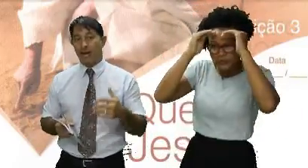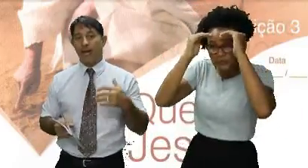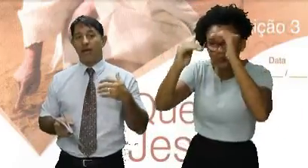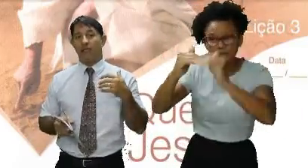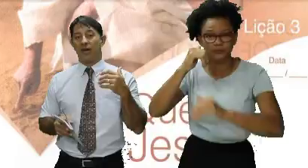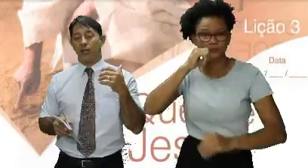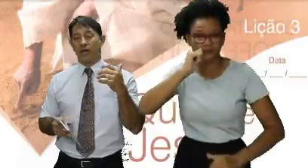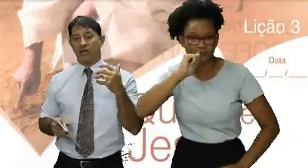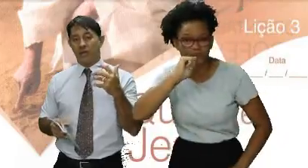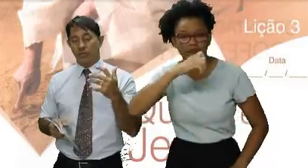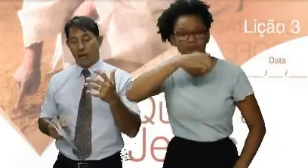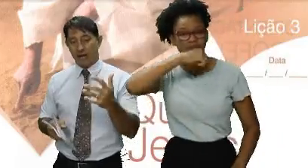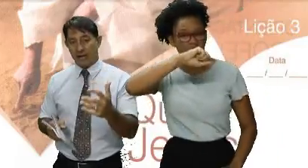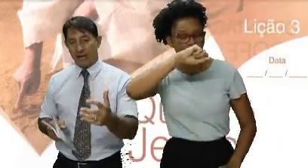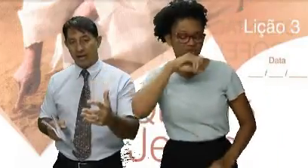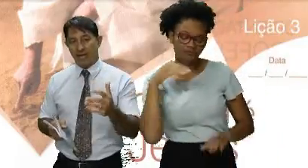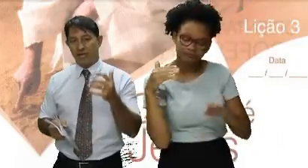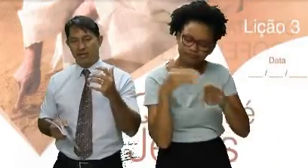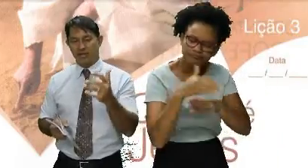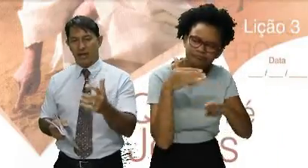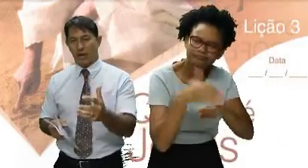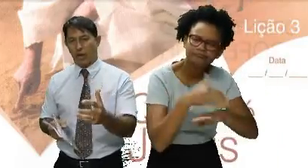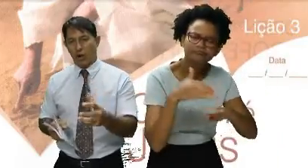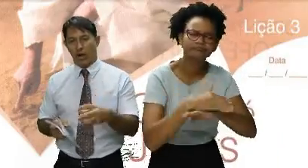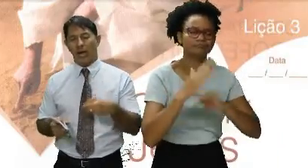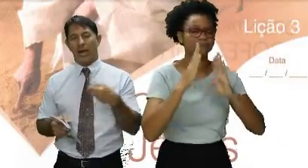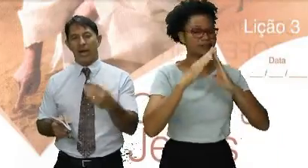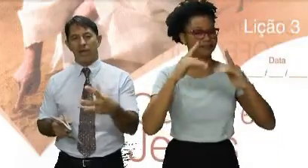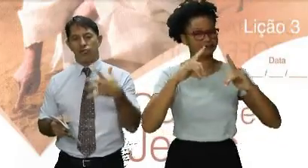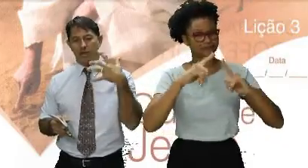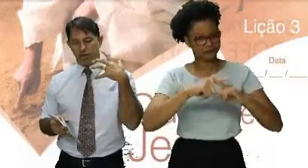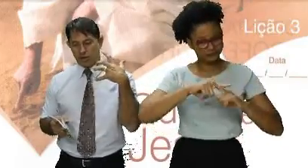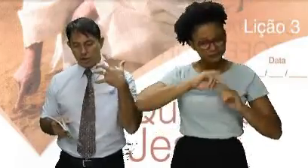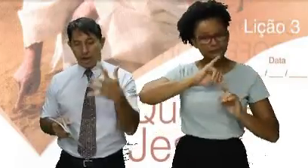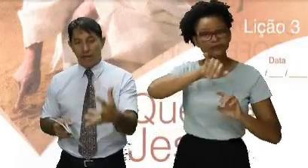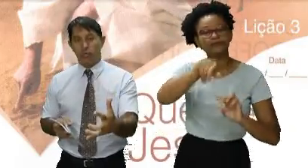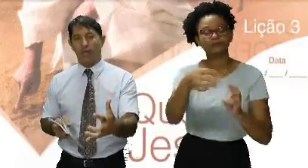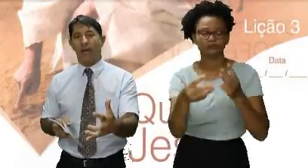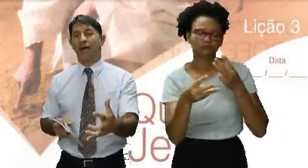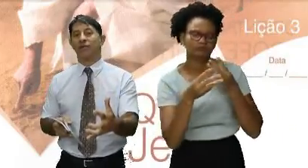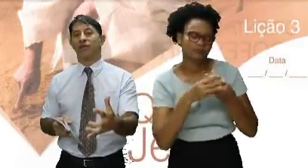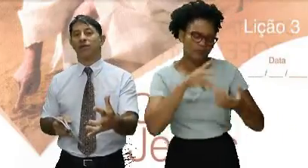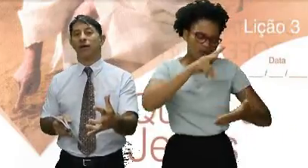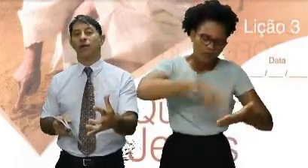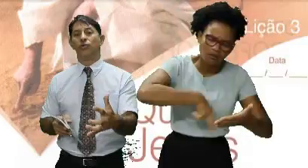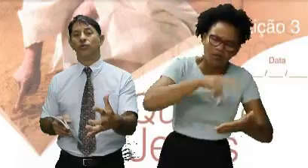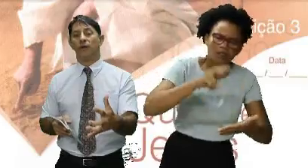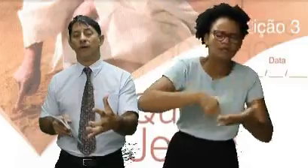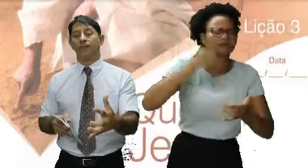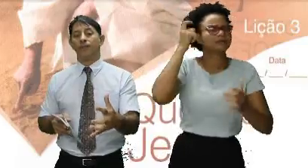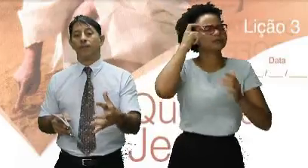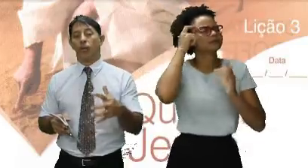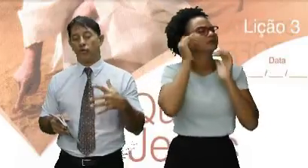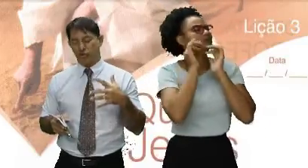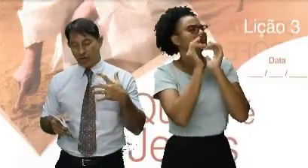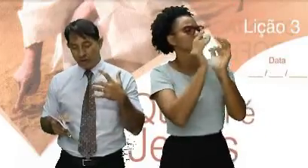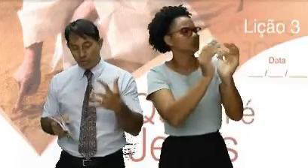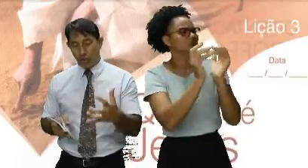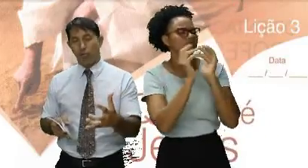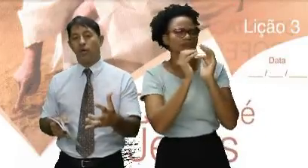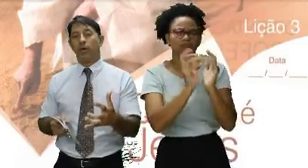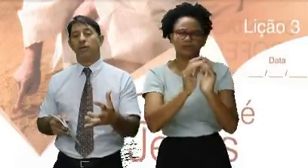pais, frequentando a igreja, a sinagoga, lendo, meditando a palavra de Deus,